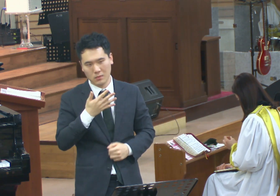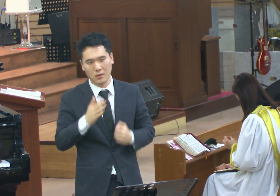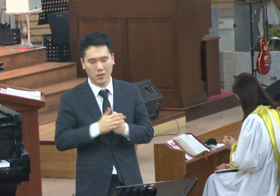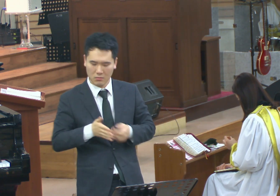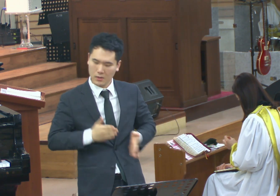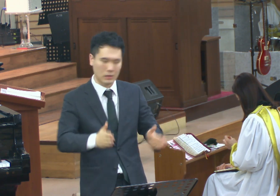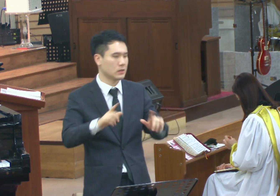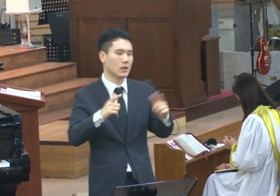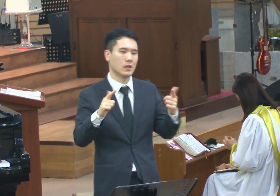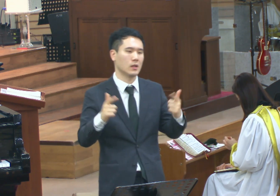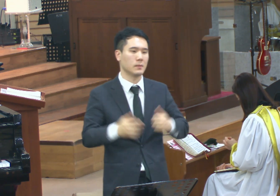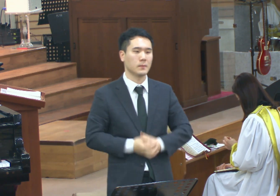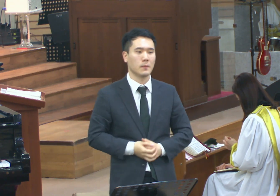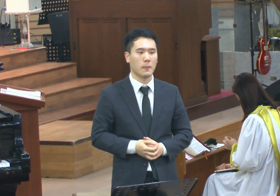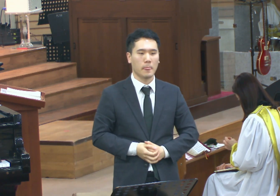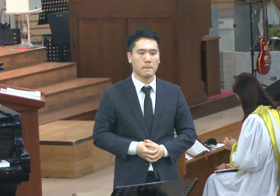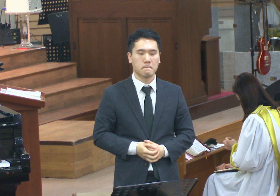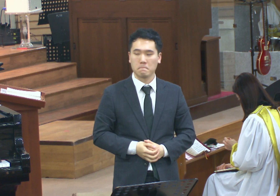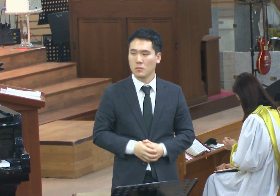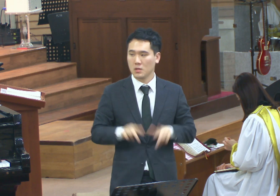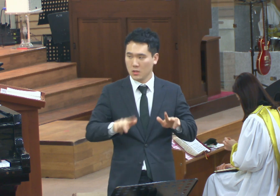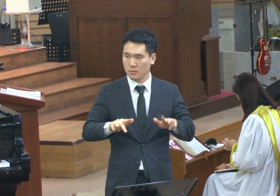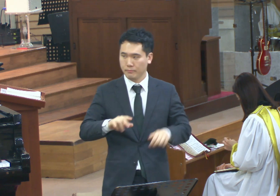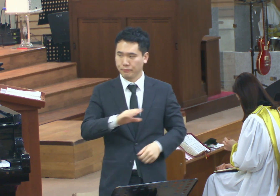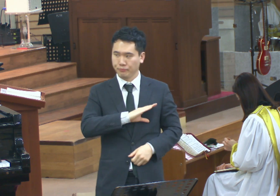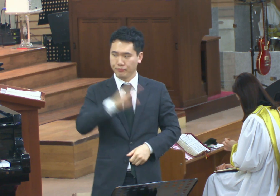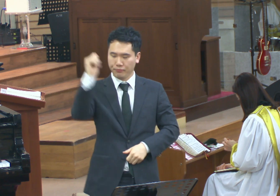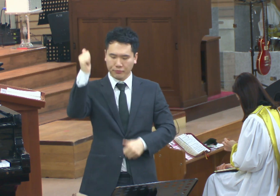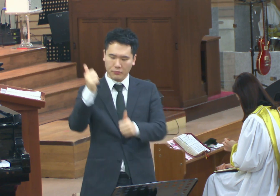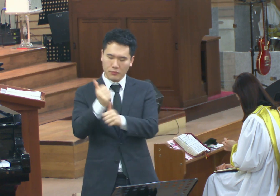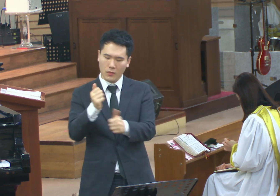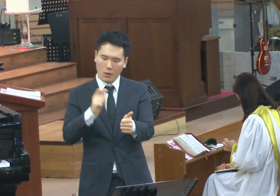끝까지 잡아서 전쟁터에 밀어넣으려는 욕심 때문이에요.